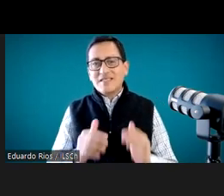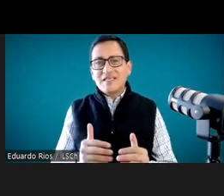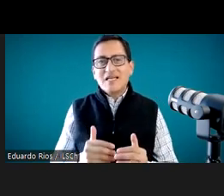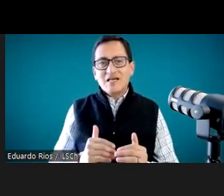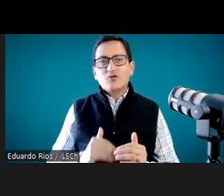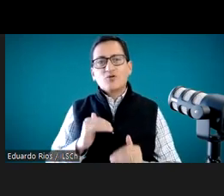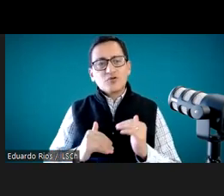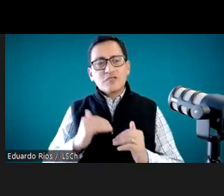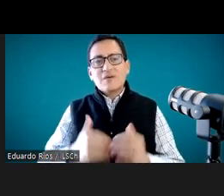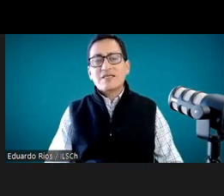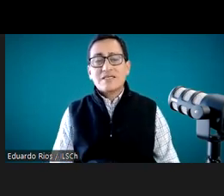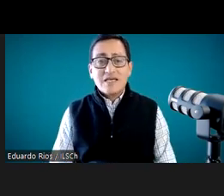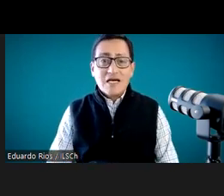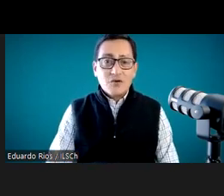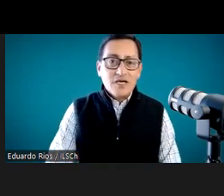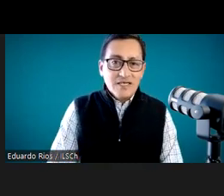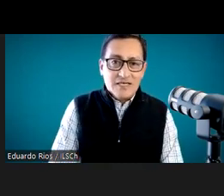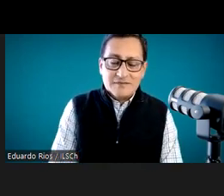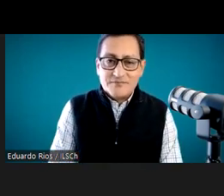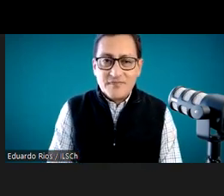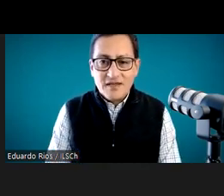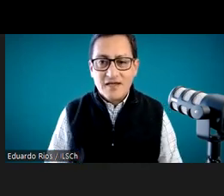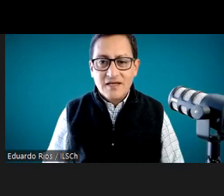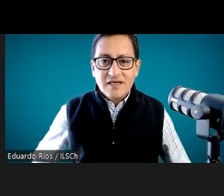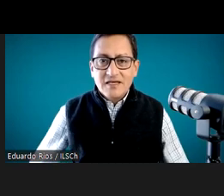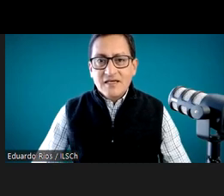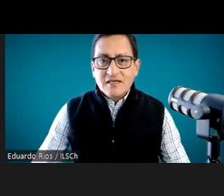para iniciar ya la construcción del aprendizaje de la lengua de señas.